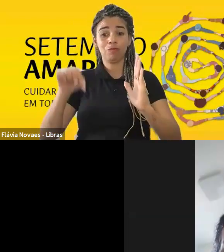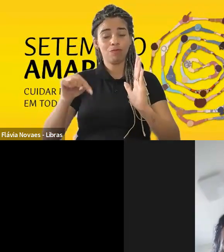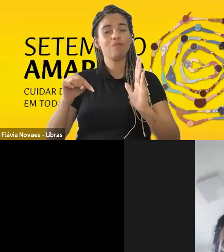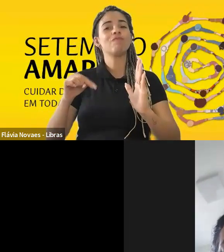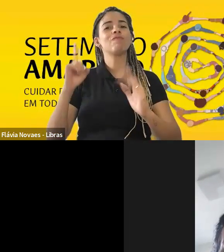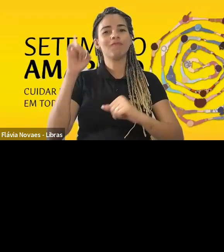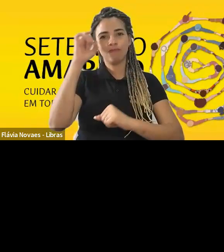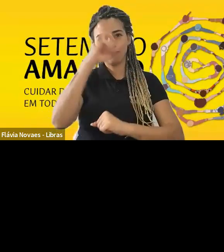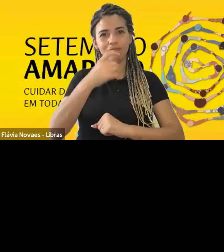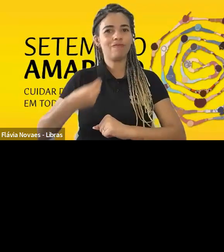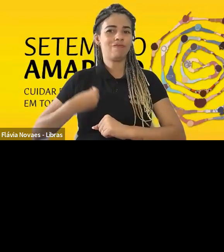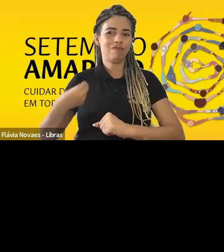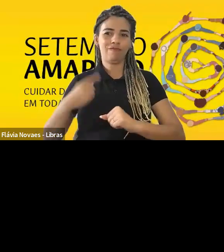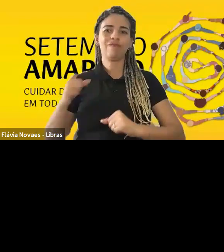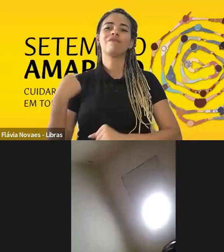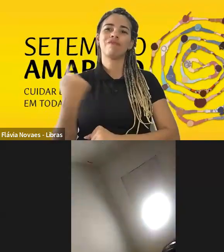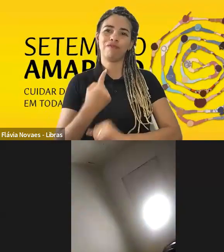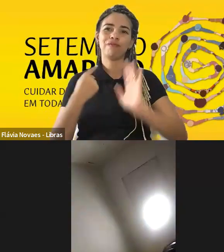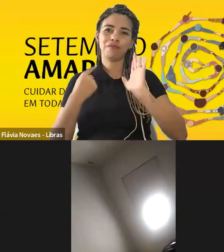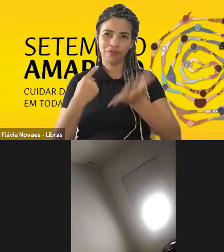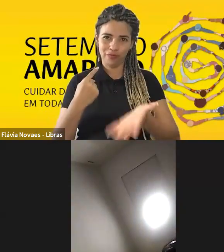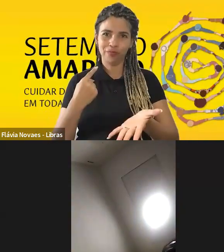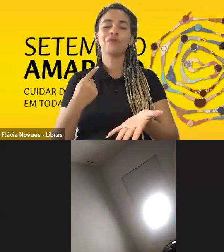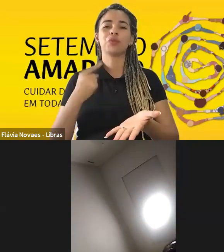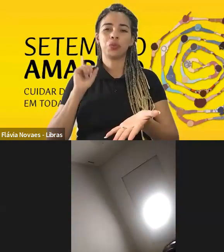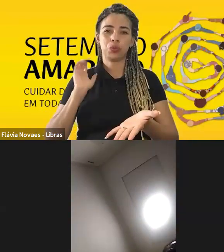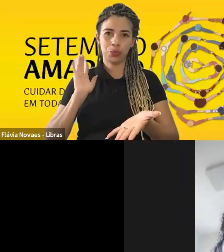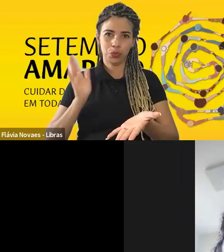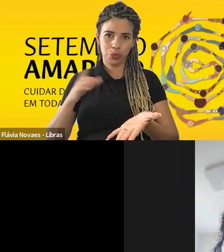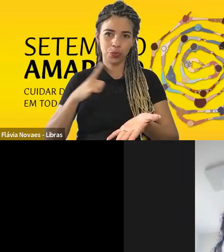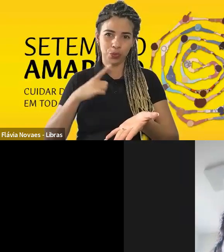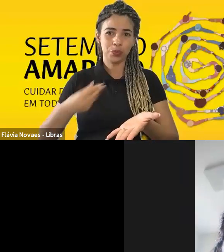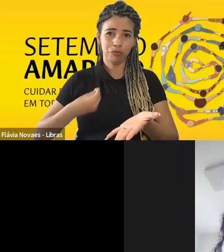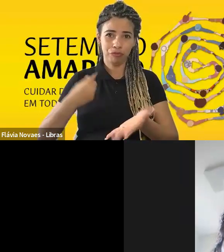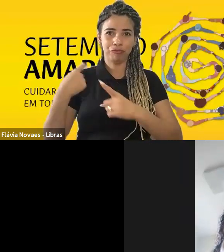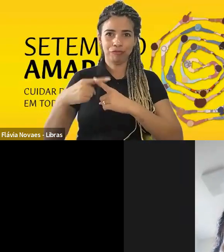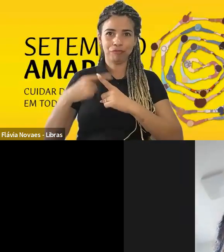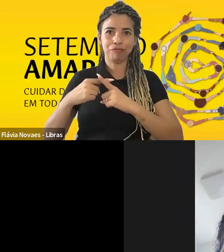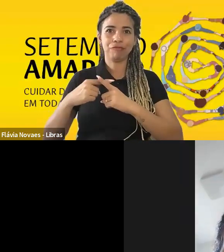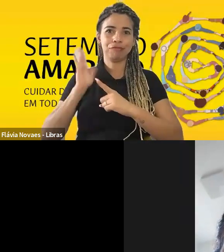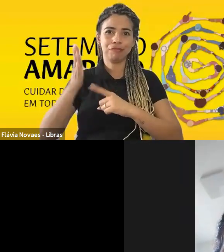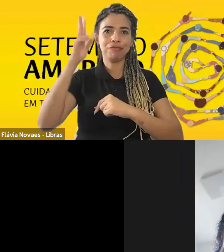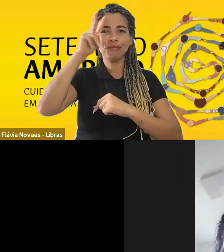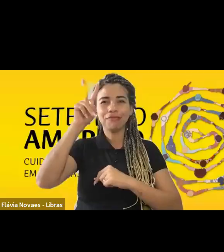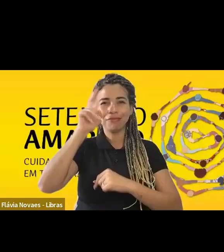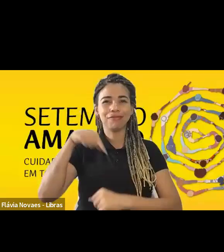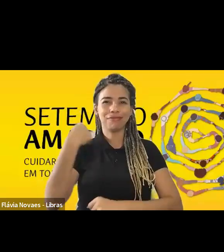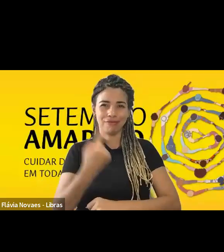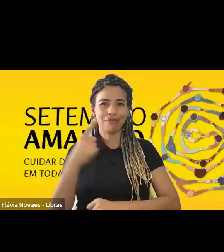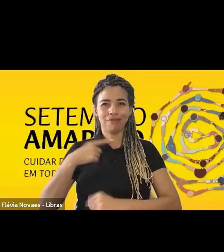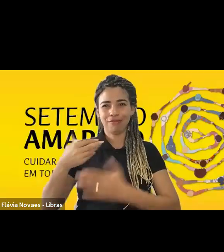vida de todos nós que já passamos por ela e, sobretudo, de quem está passando na contemporaneidade, e